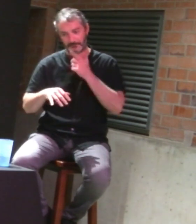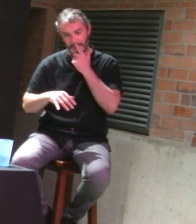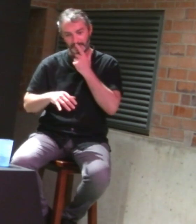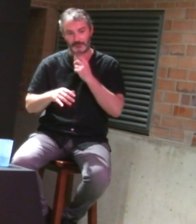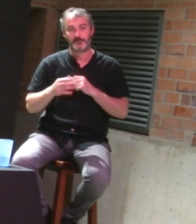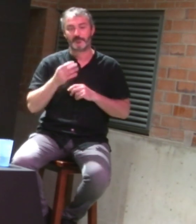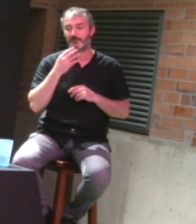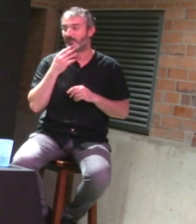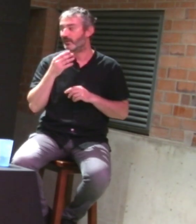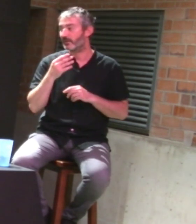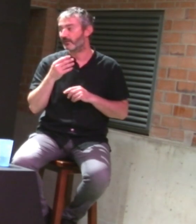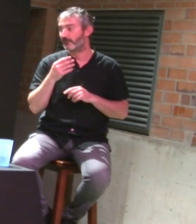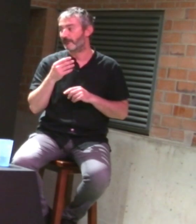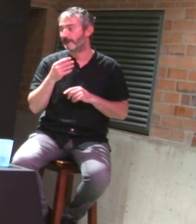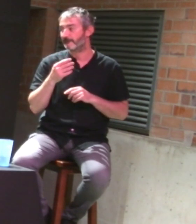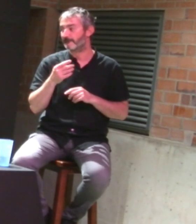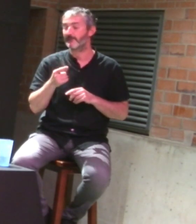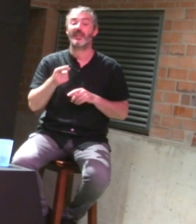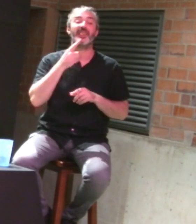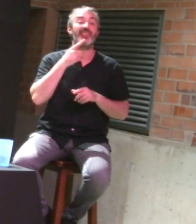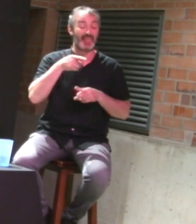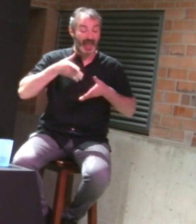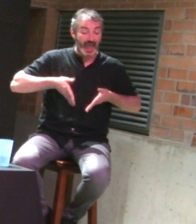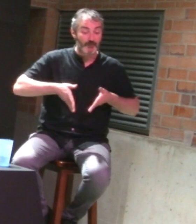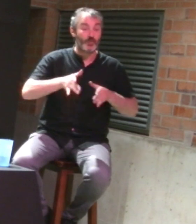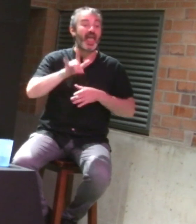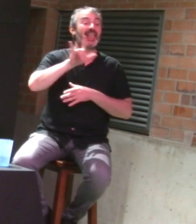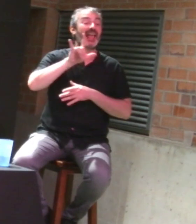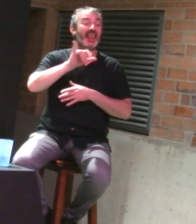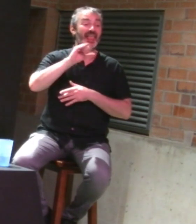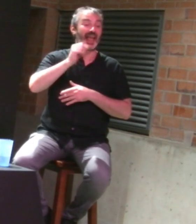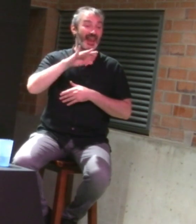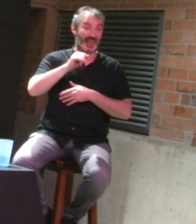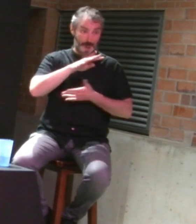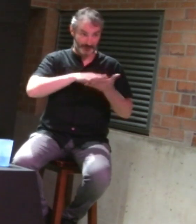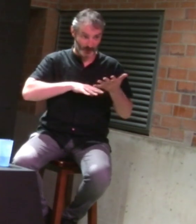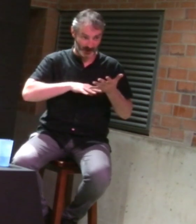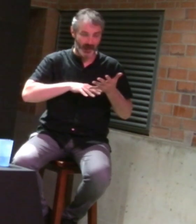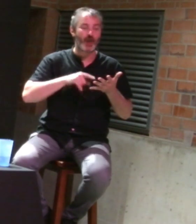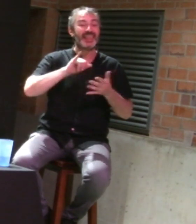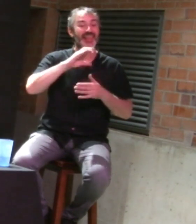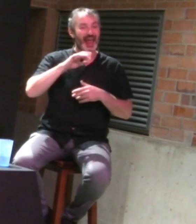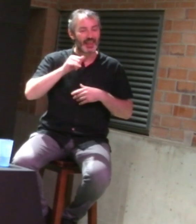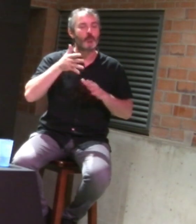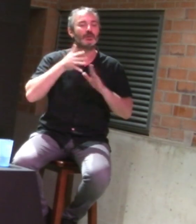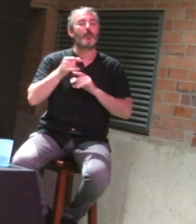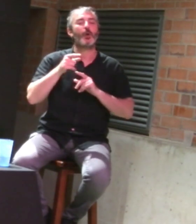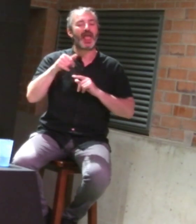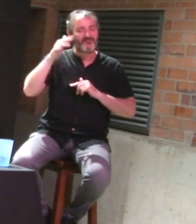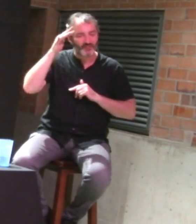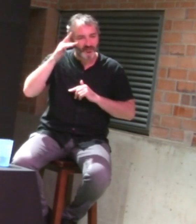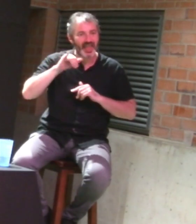Imagineu l'avinguda Icària, perquè la reuneixen els italians que se'n van a muntar una comuna a Texas. O sigui